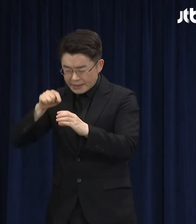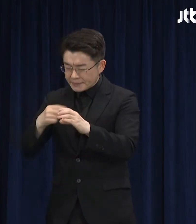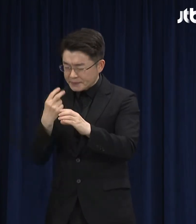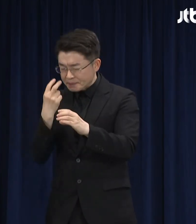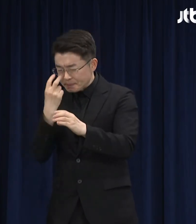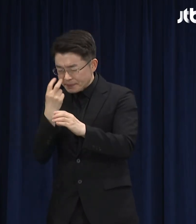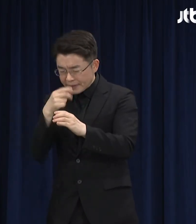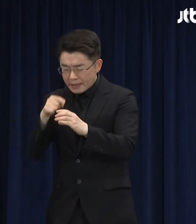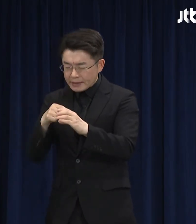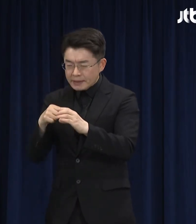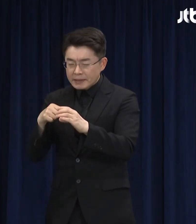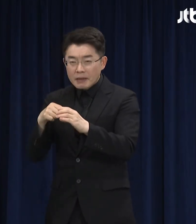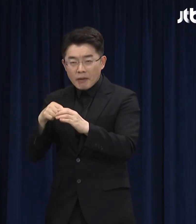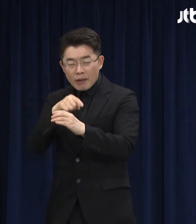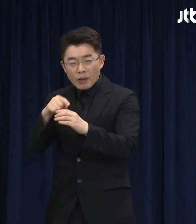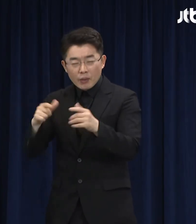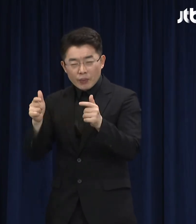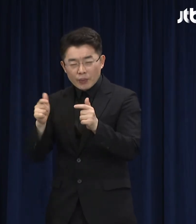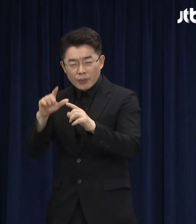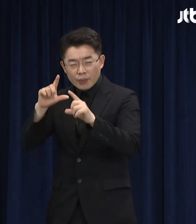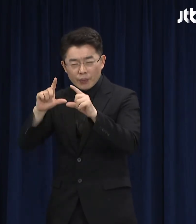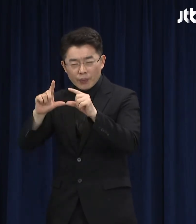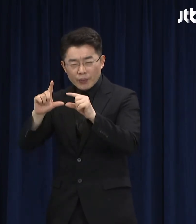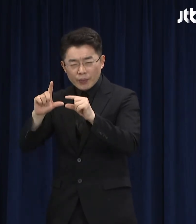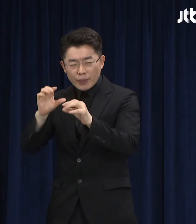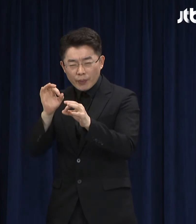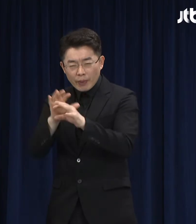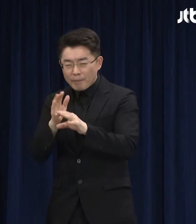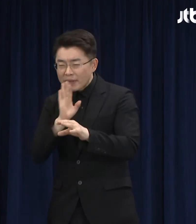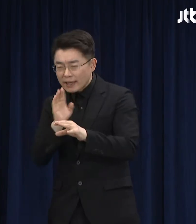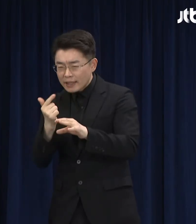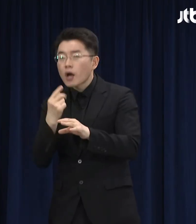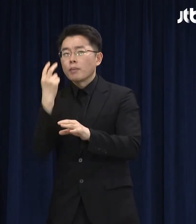것이 중점 점검 항목입니다.